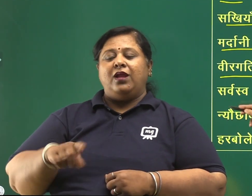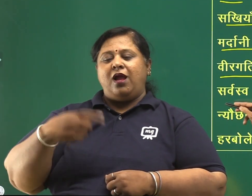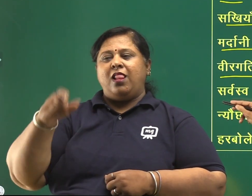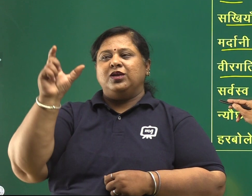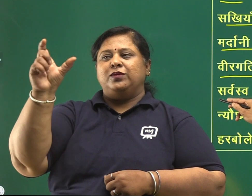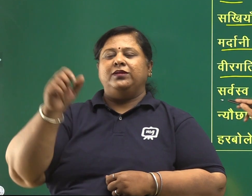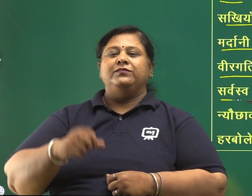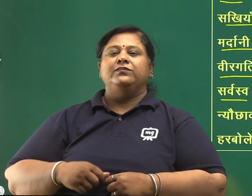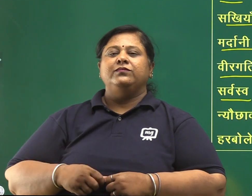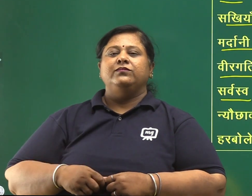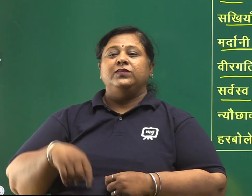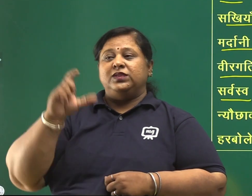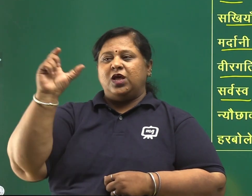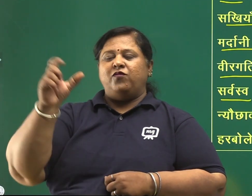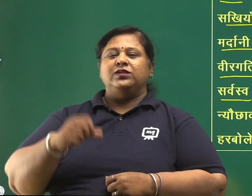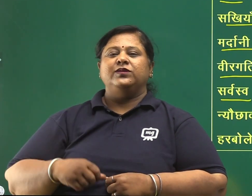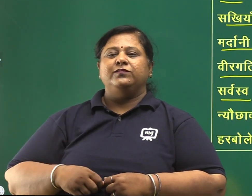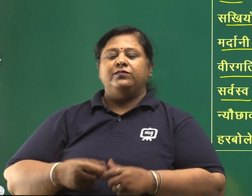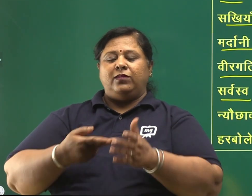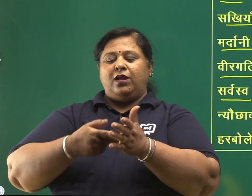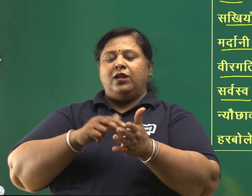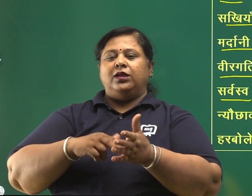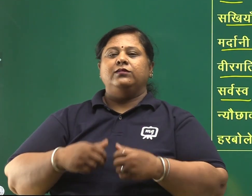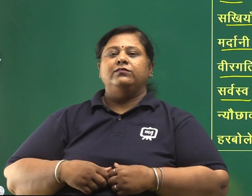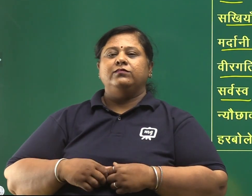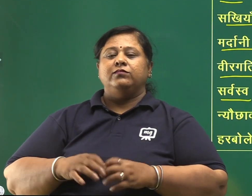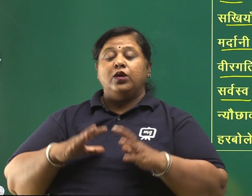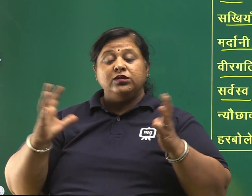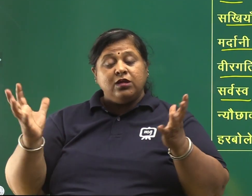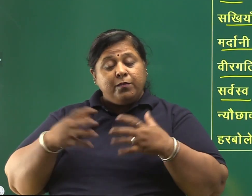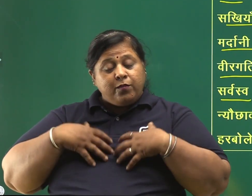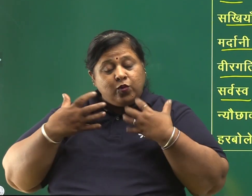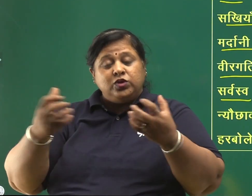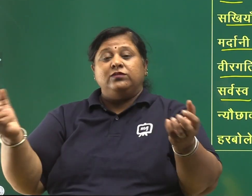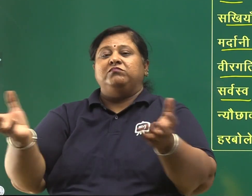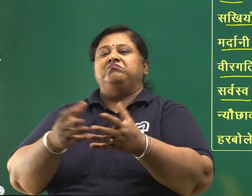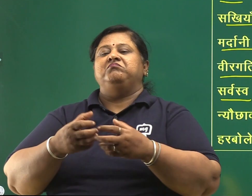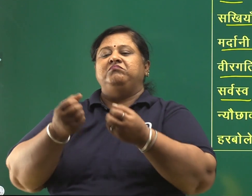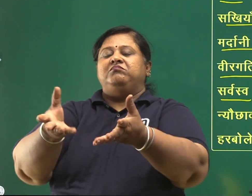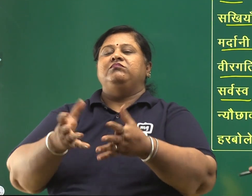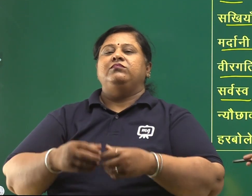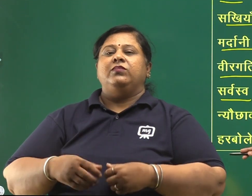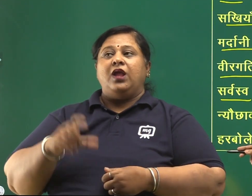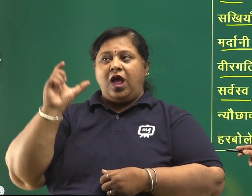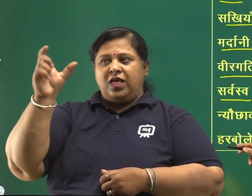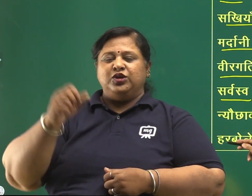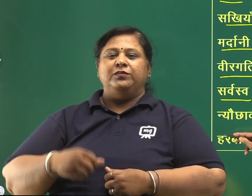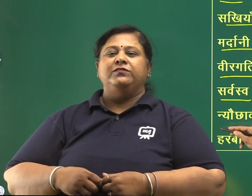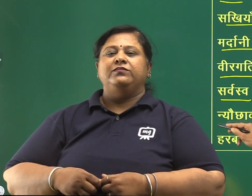अगला शब्द सर्वस्व, अर्थ होगा सब कुछ। अगला